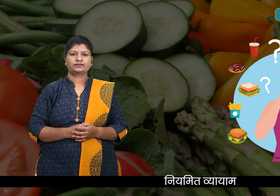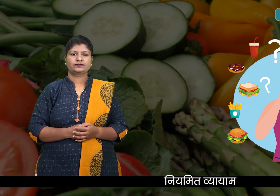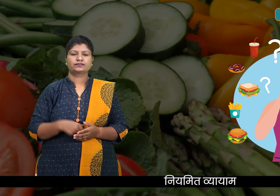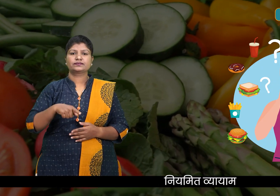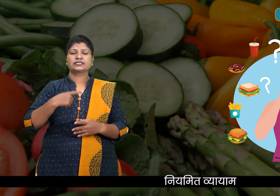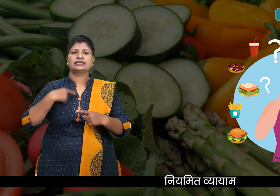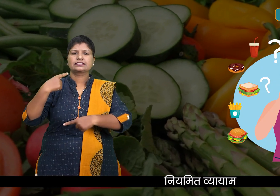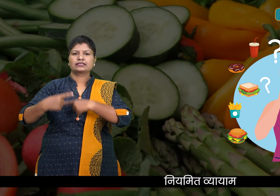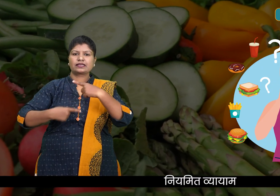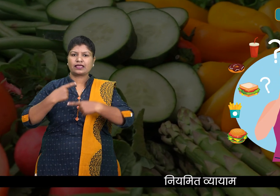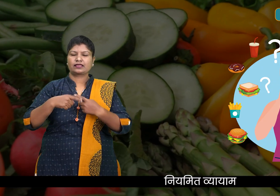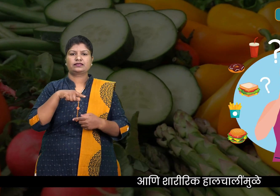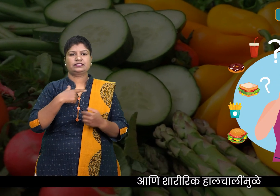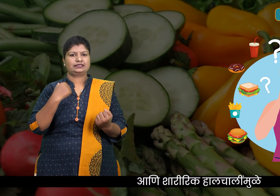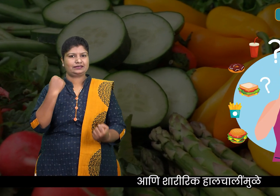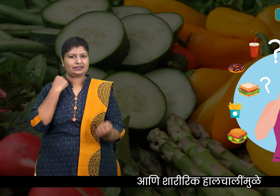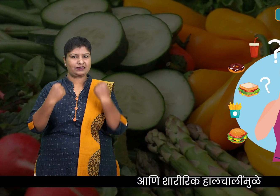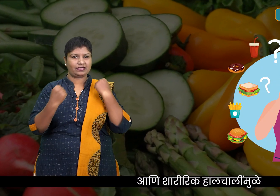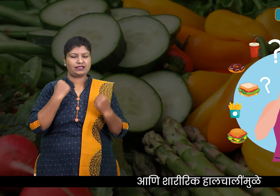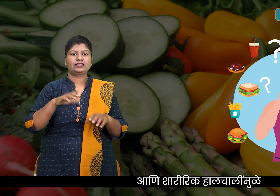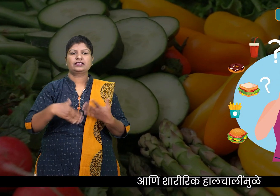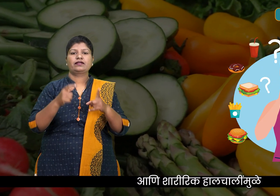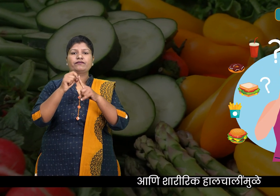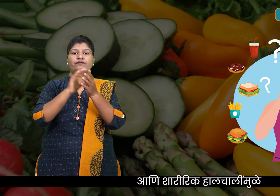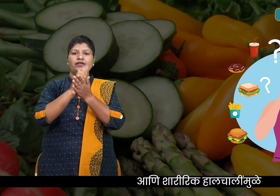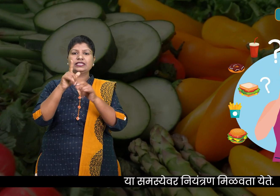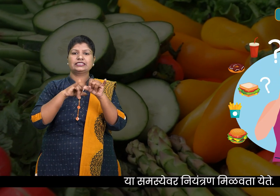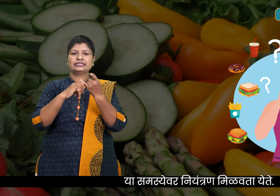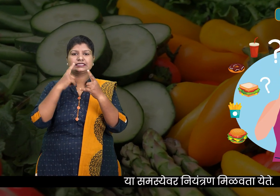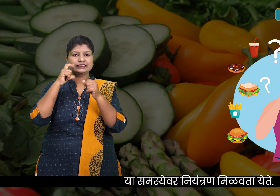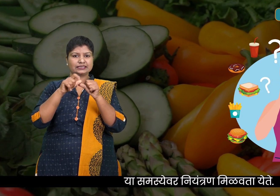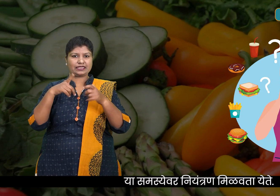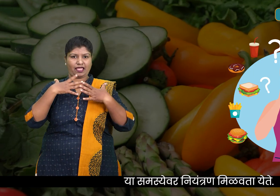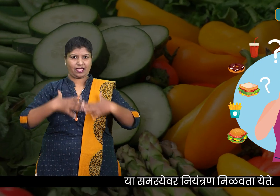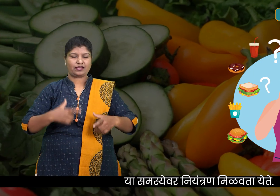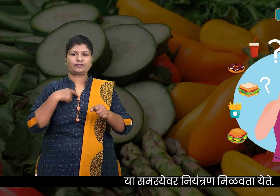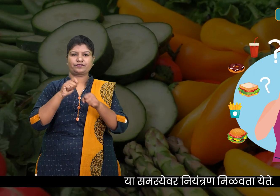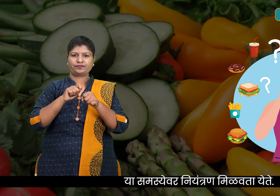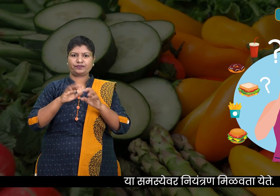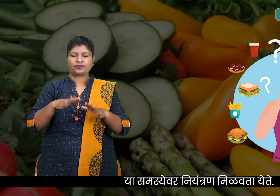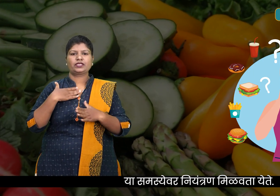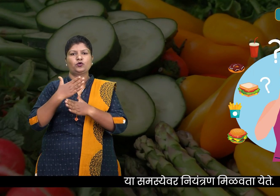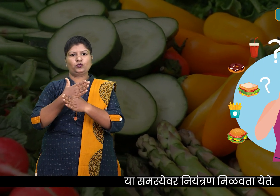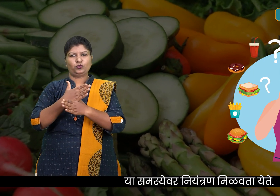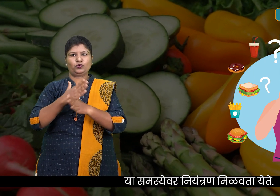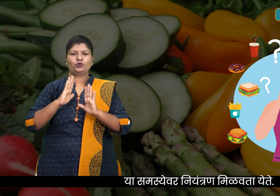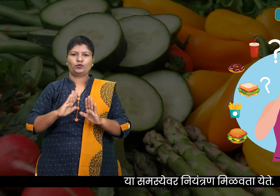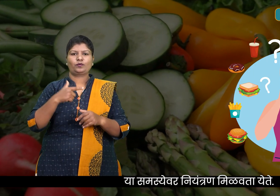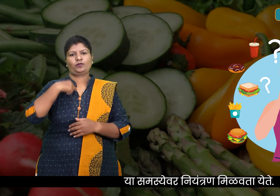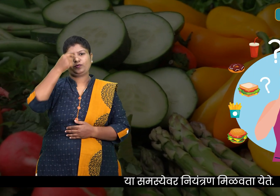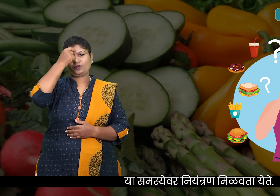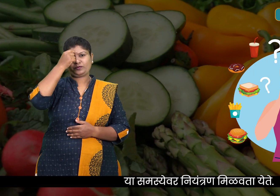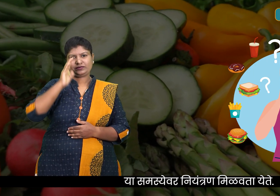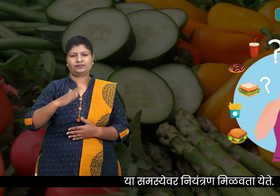नियमित व्यायाम आणि शारीरिक हालचालींमुळे या समस्येवर नियंत्रण मिळवता येते.